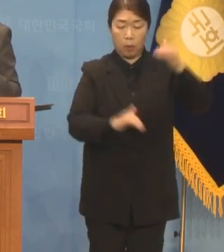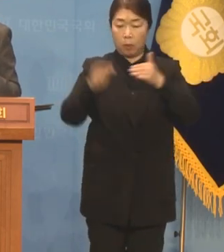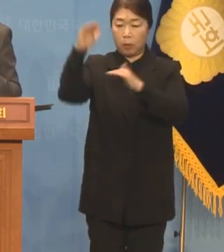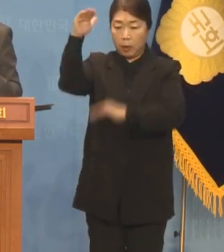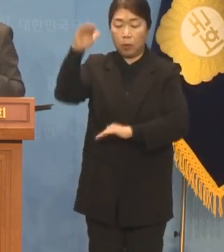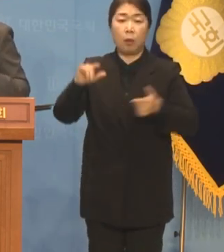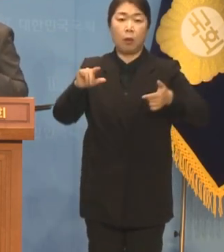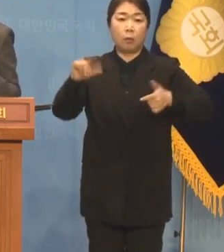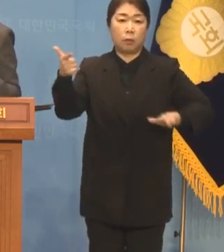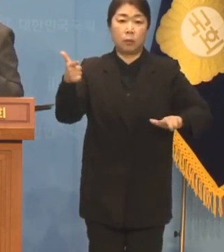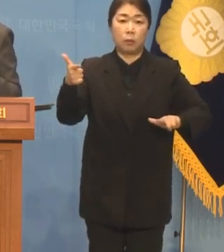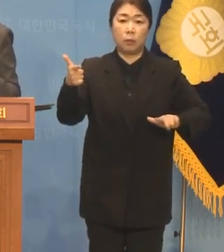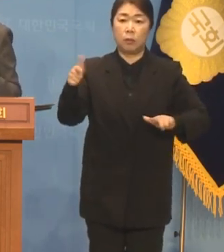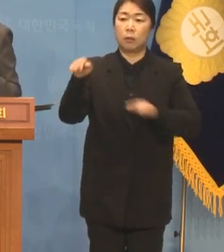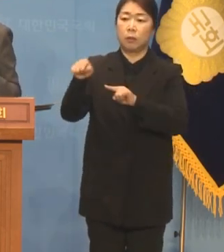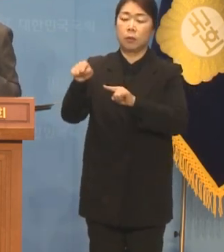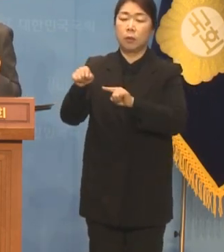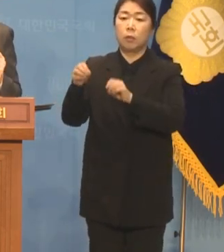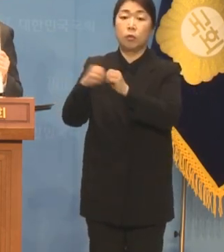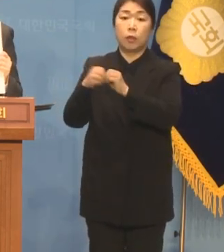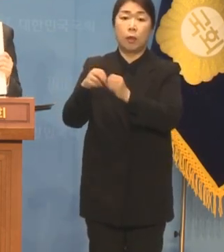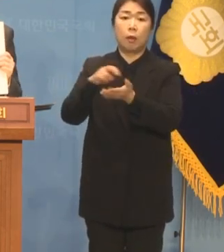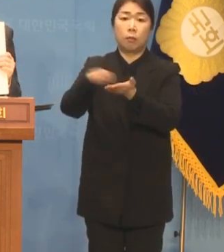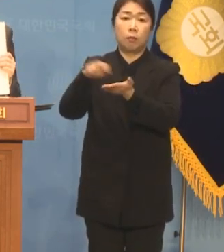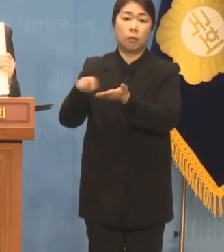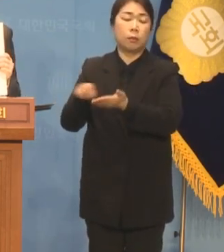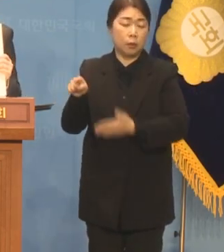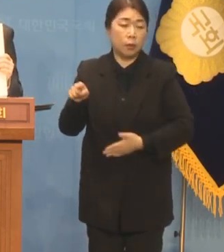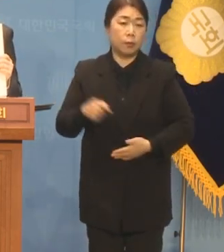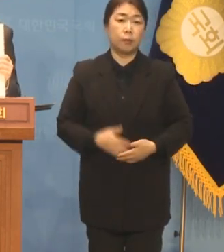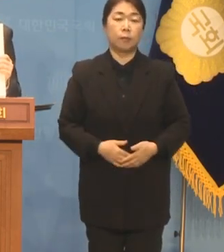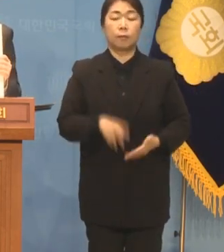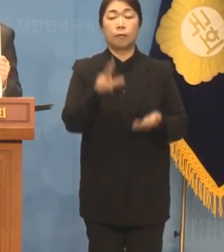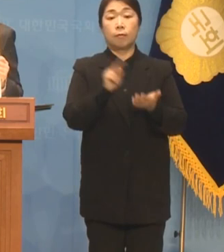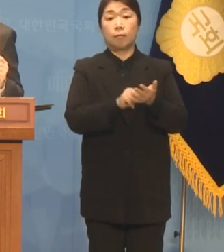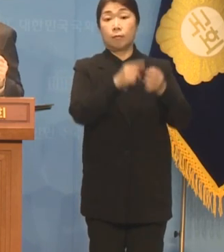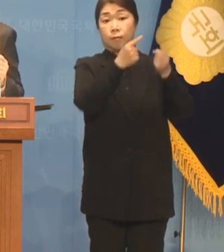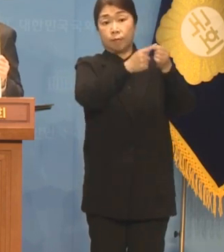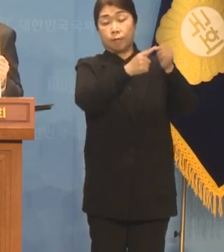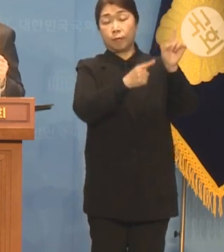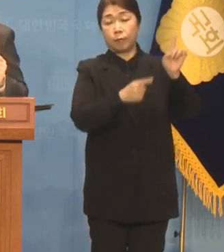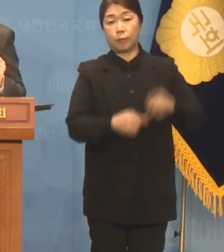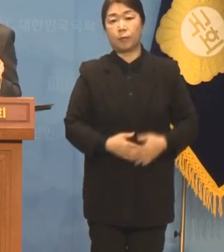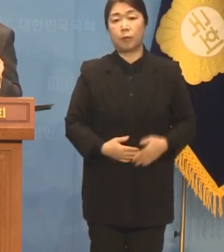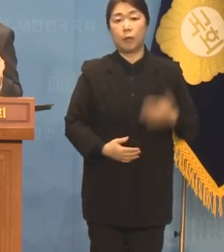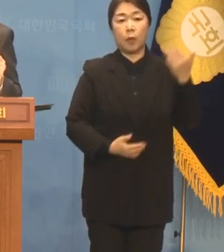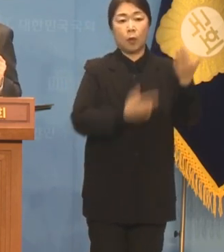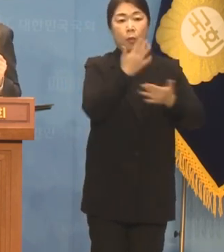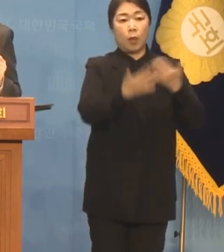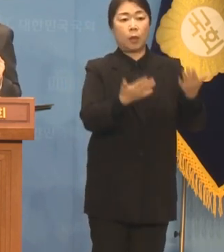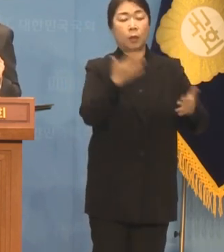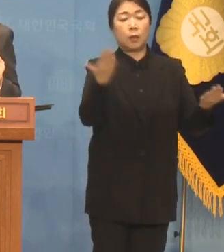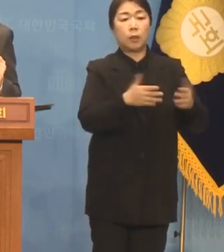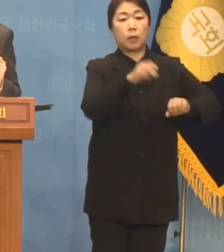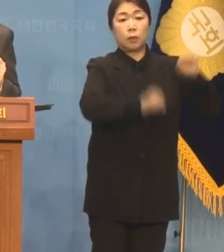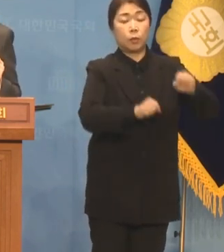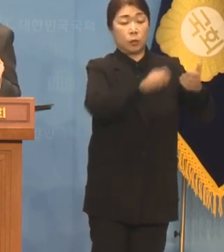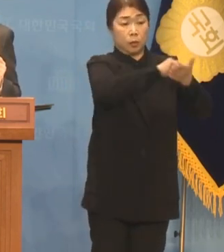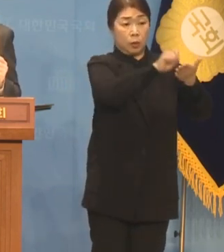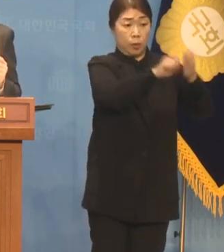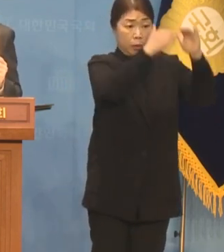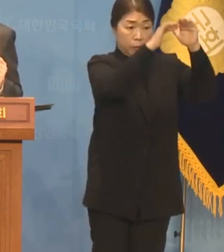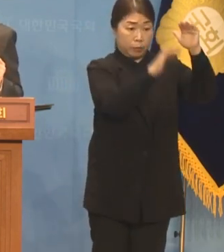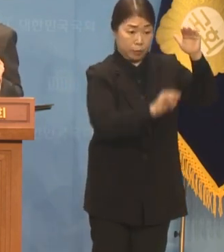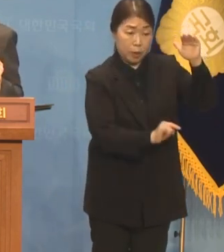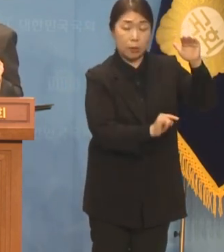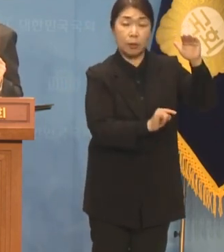불특정 다수에게 배포가 됩니다. 일단 여기서 두 가지 문제점은, 첫째, 소방일보에서 최초로 작성한